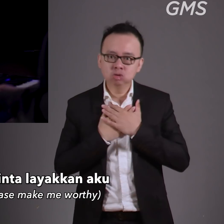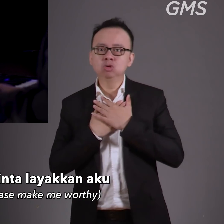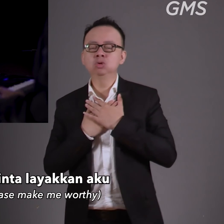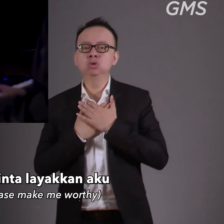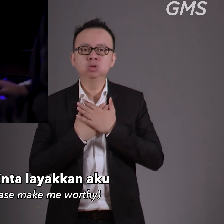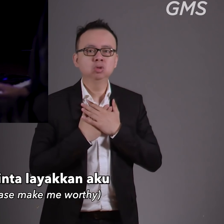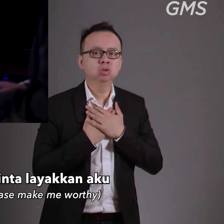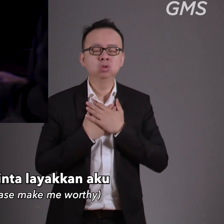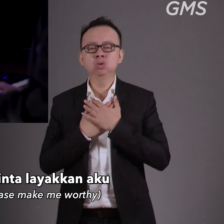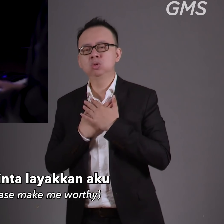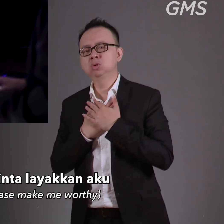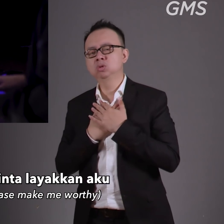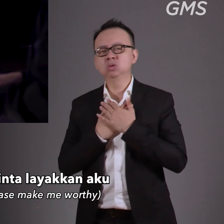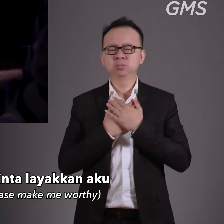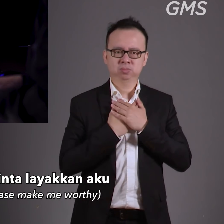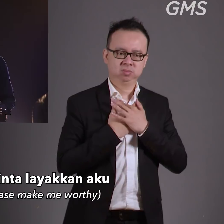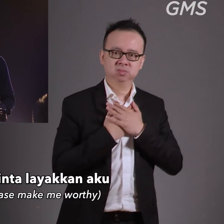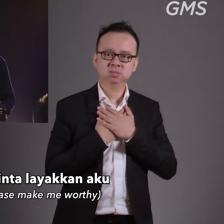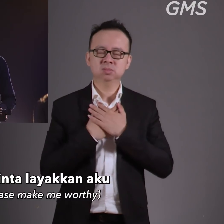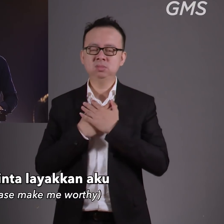layakkan aku,